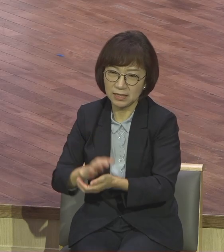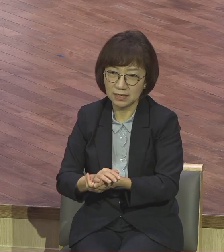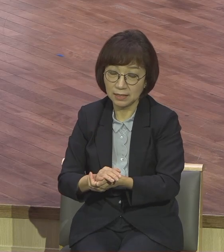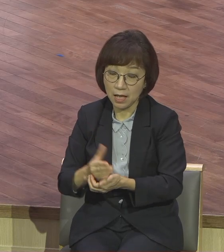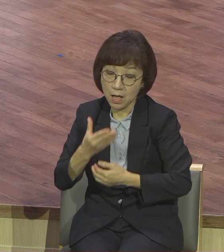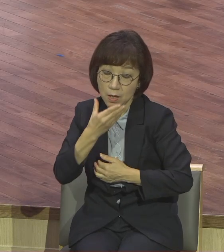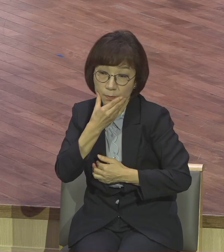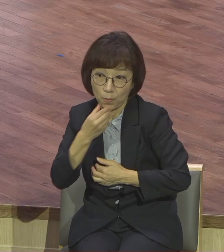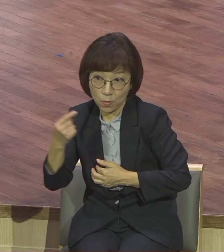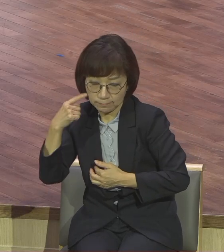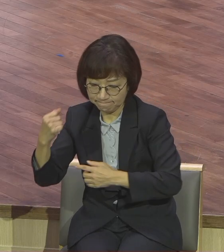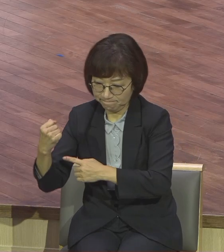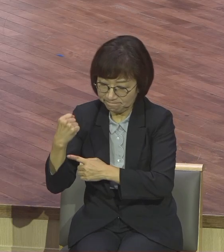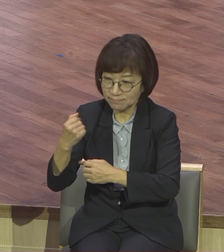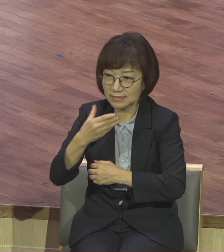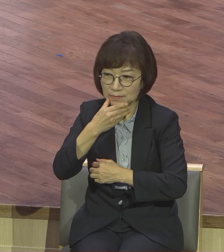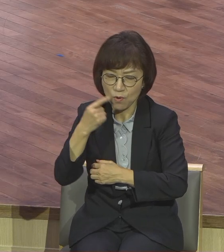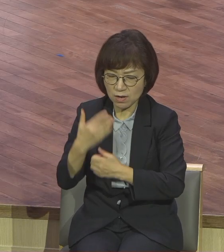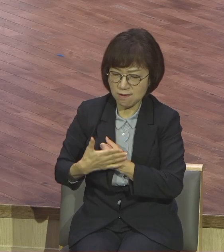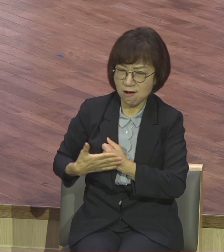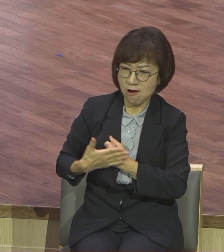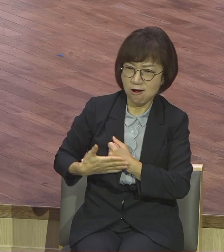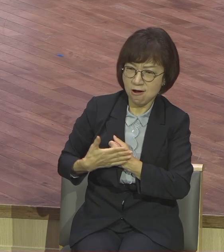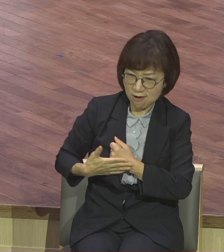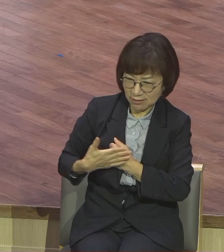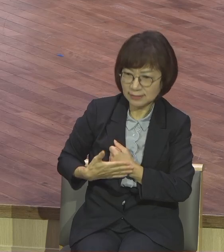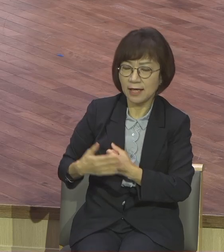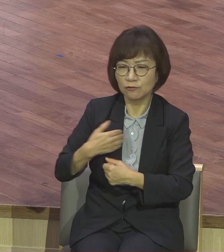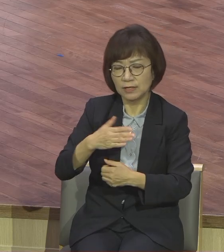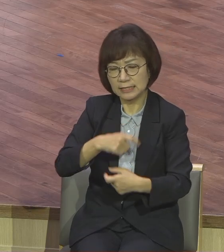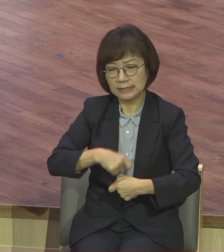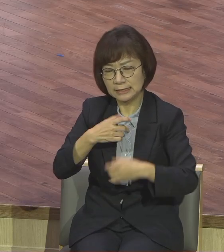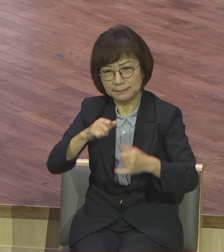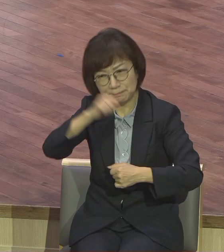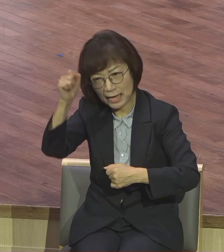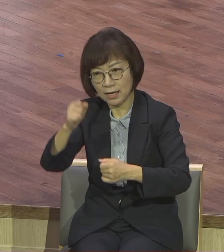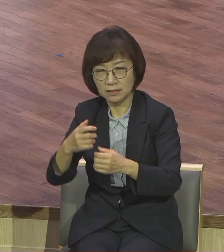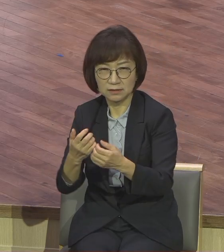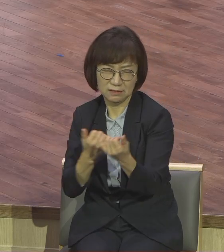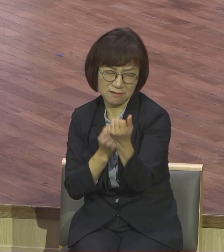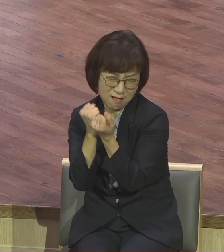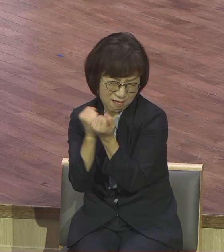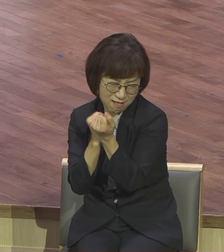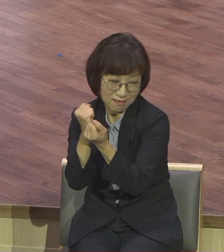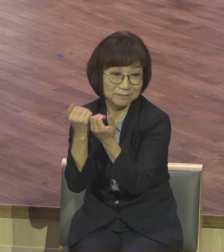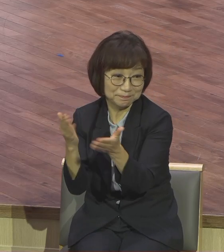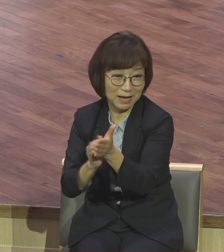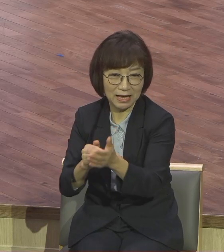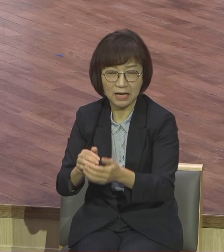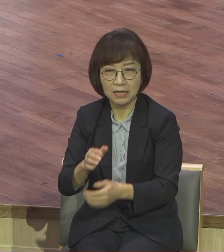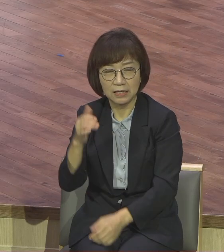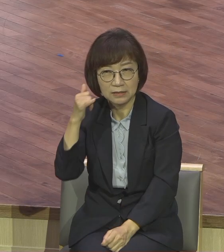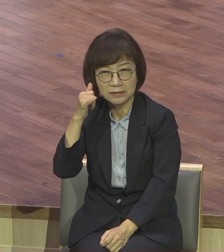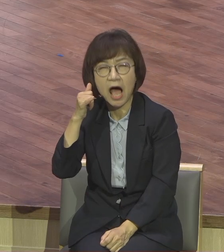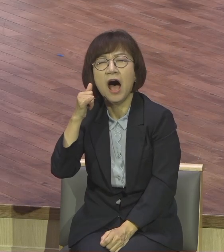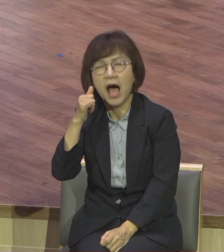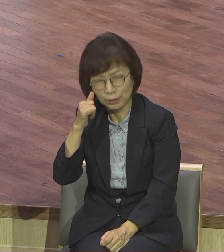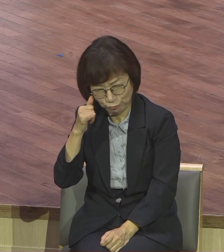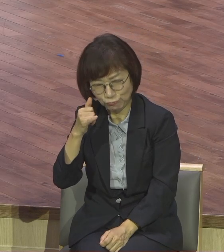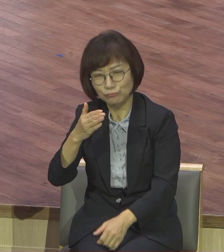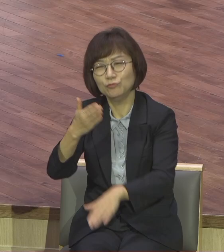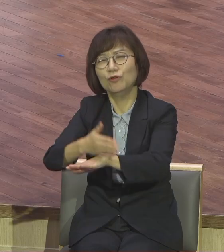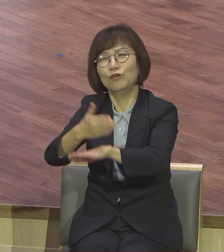복음이 복음되게 하는 것은 우리가 의인을 만들었기 때문에 그런 겁니다. 막 설명했더니 아이고